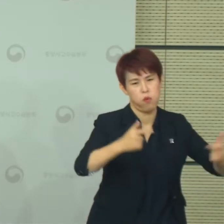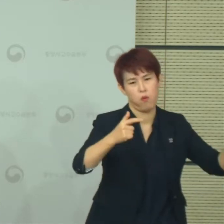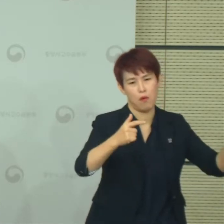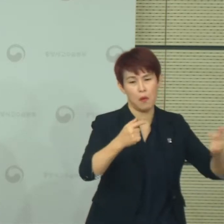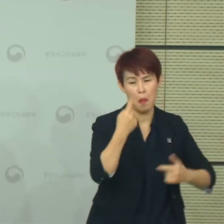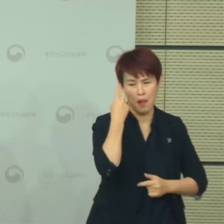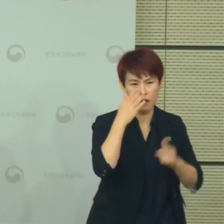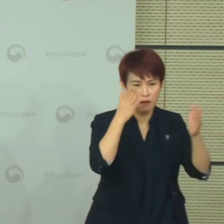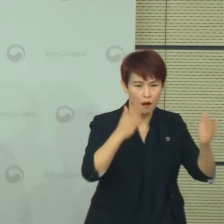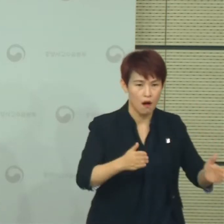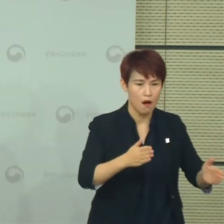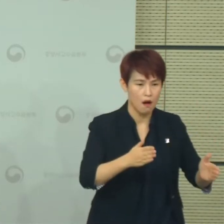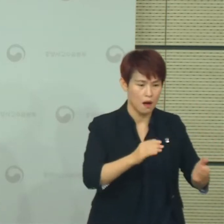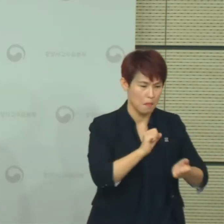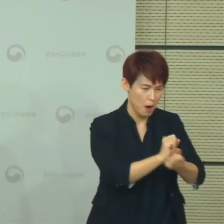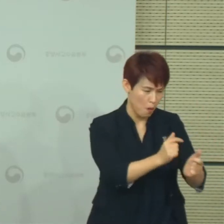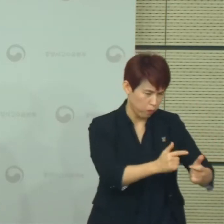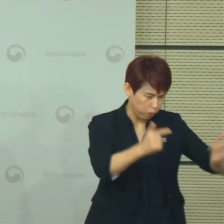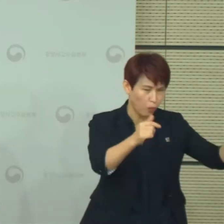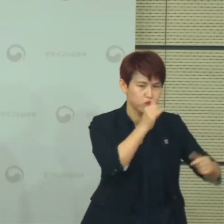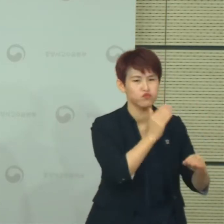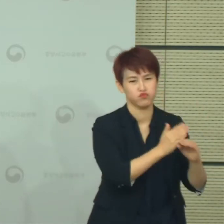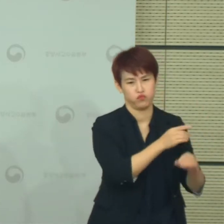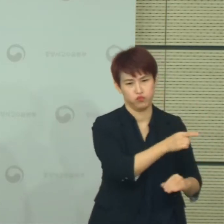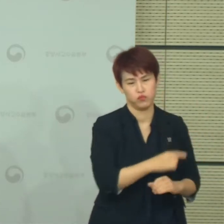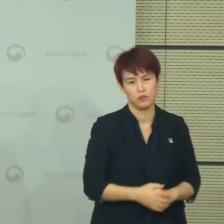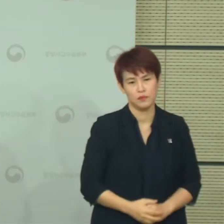사이 환자 발생 수가 많은 상태입니다.